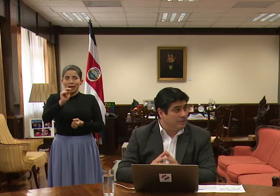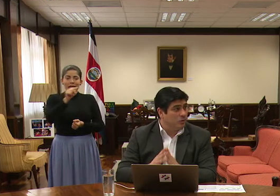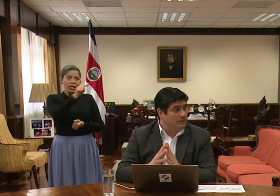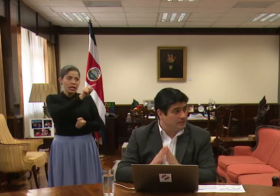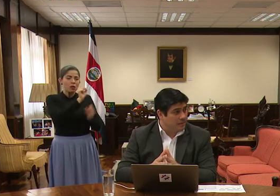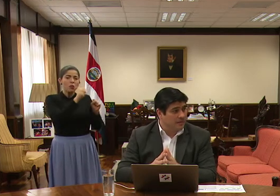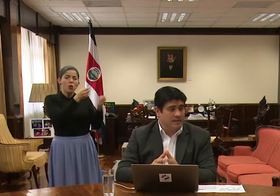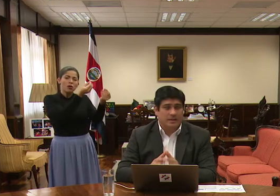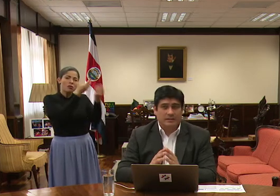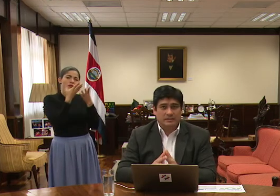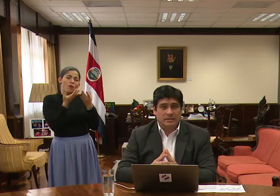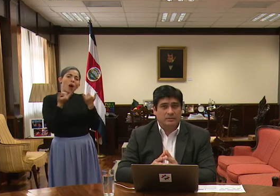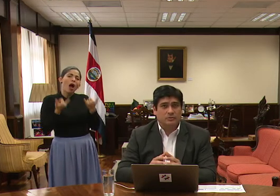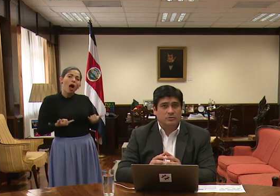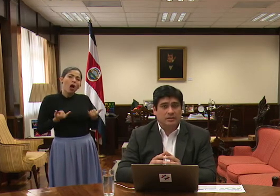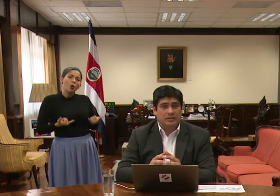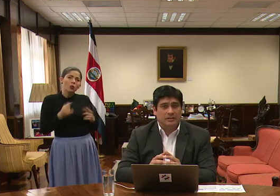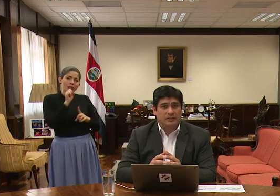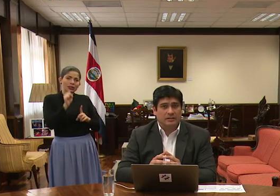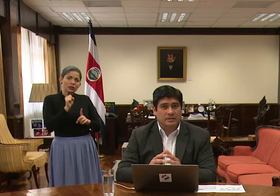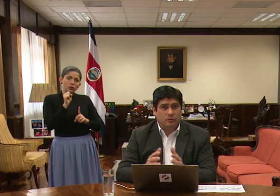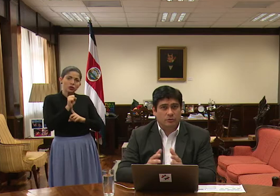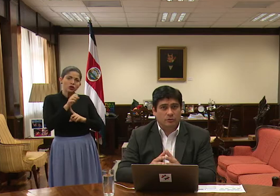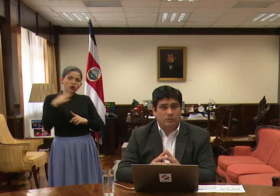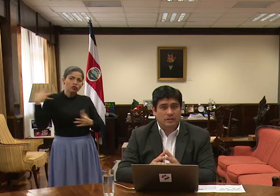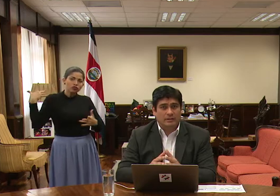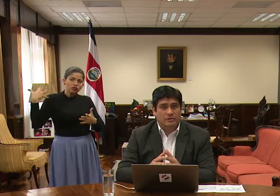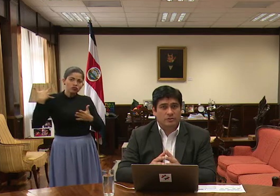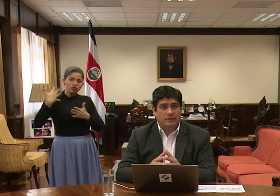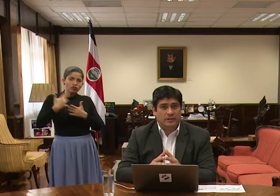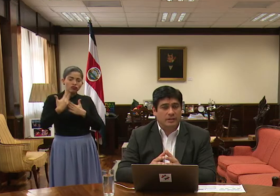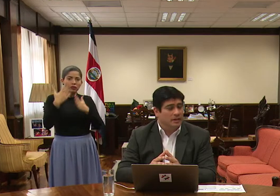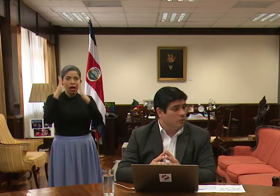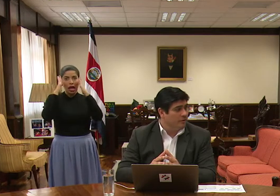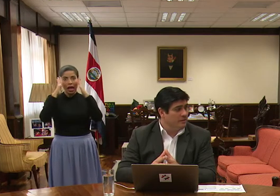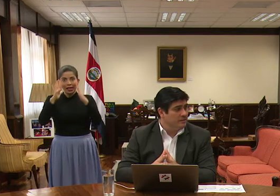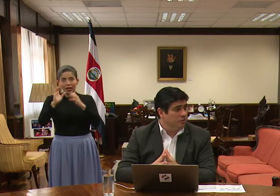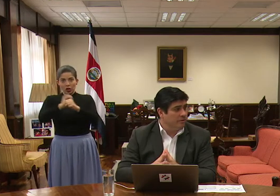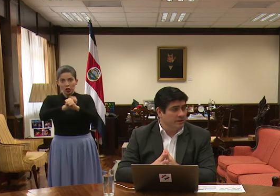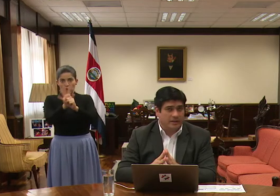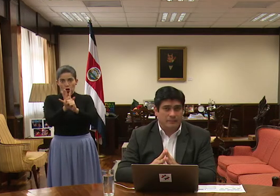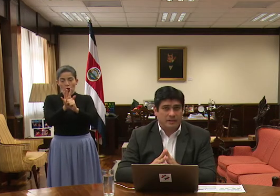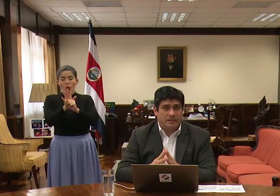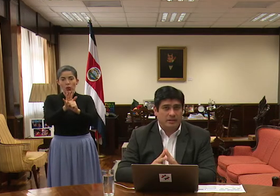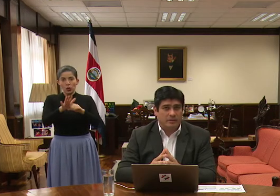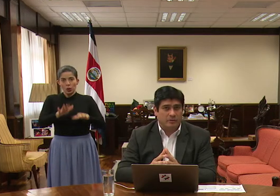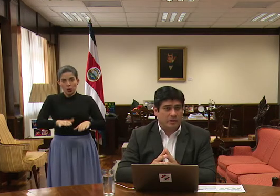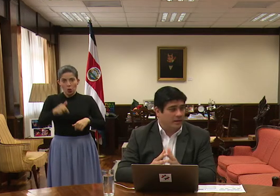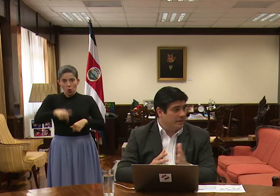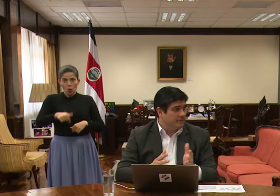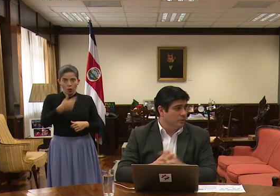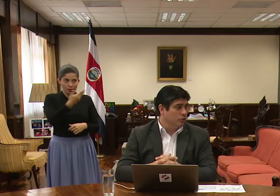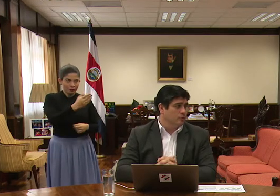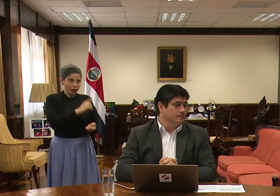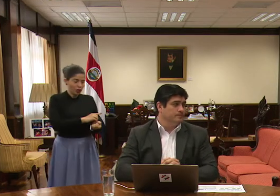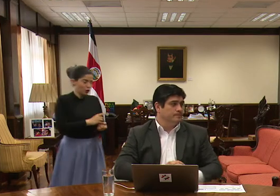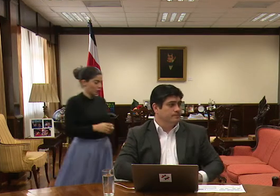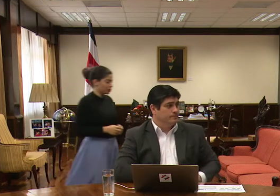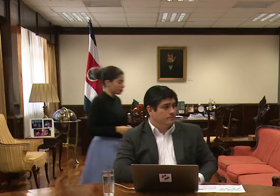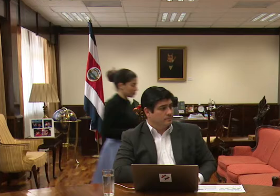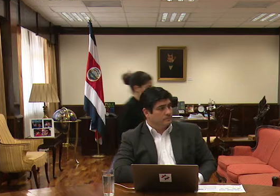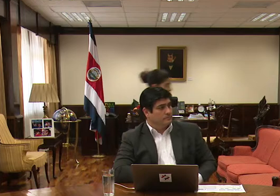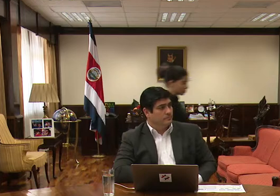pueda actualizar el estatus del desarrollo con la tensión del COVID-19 para el día de hoy. Adelante, doctor.